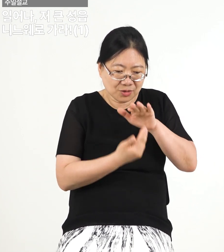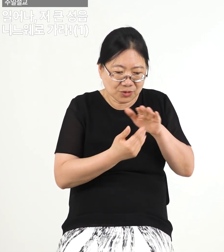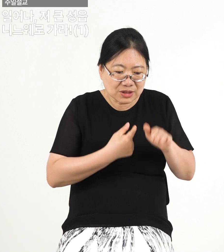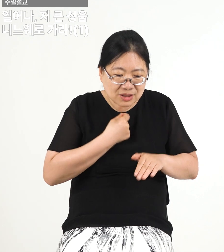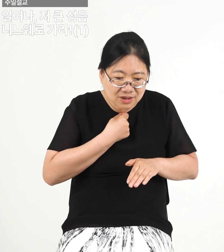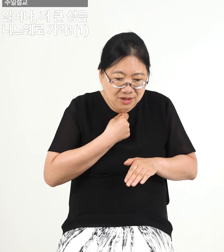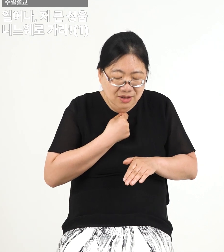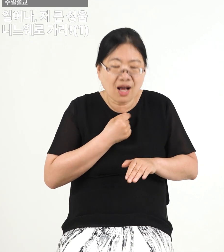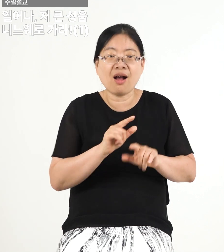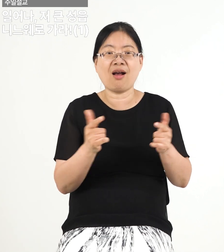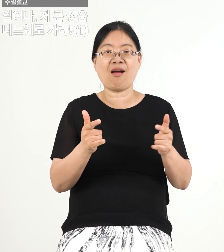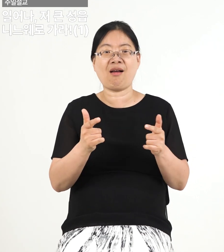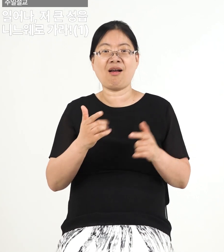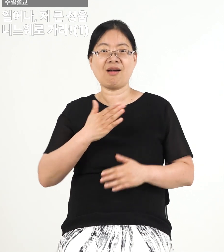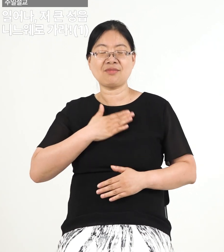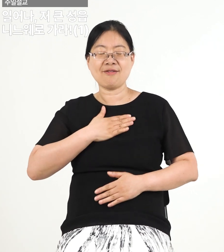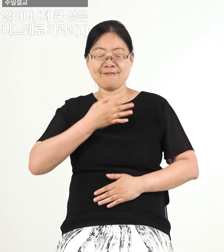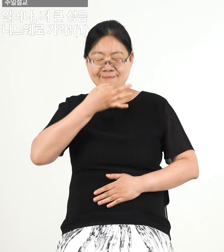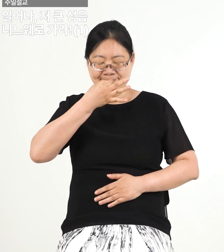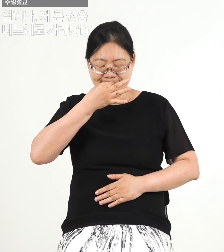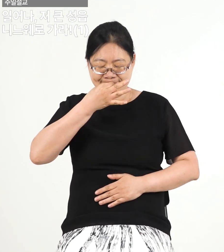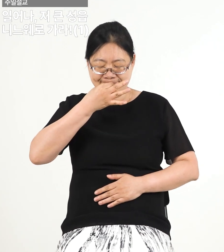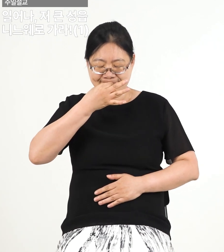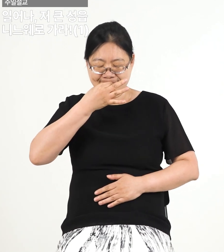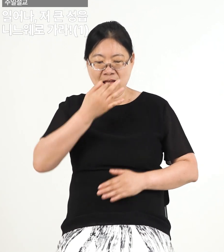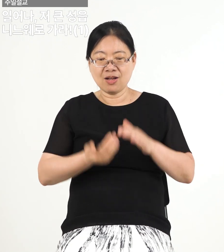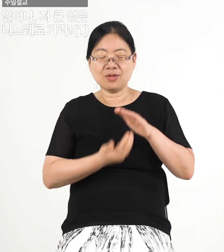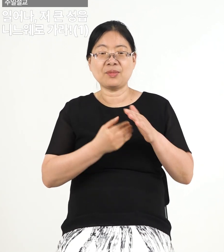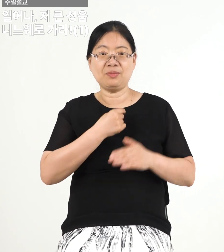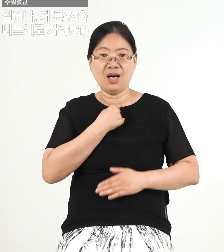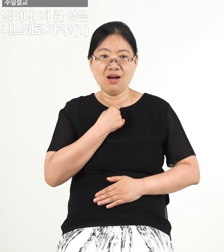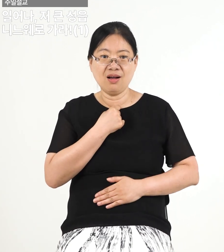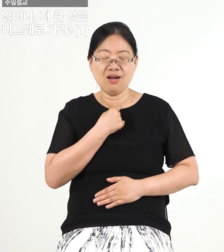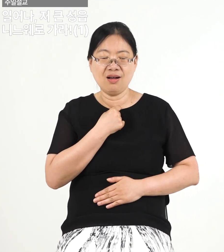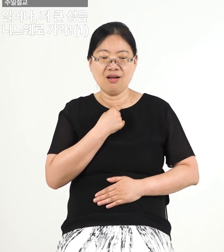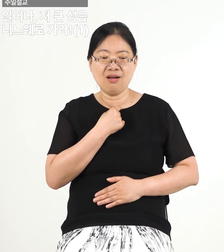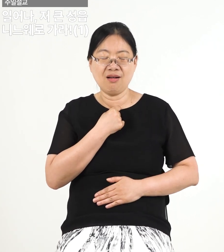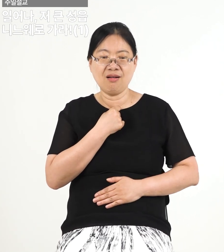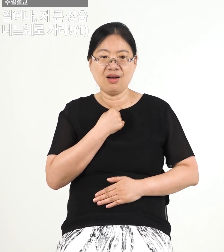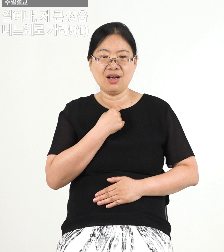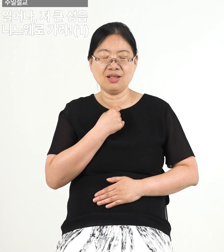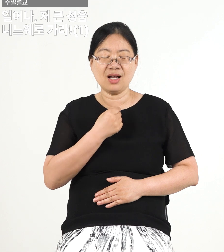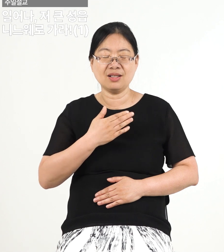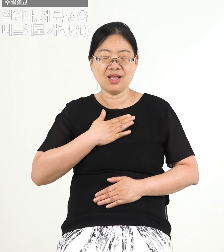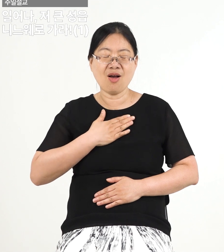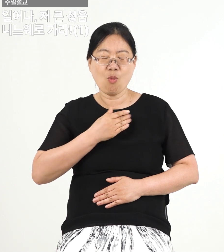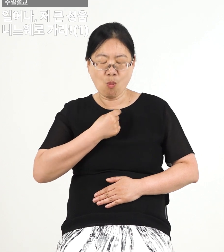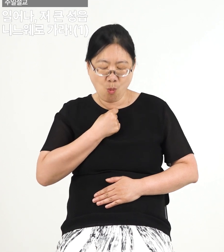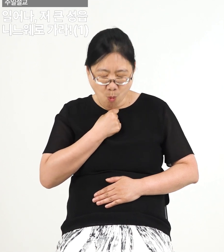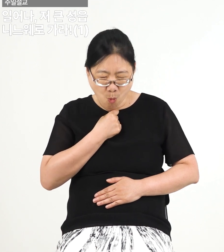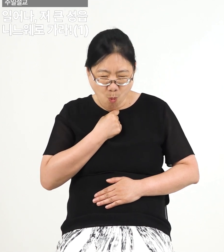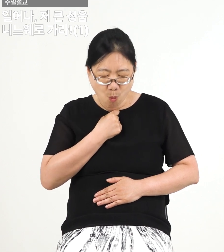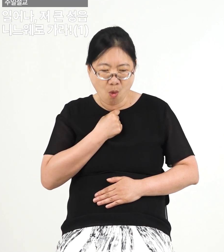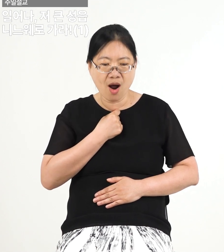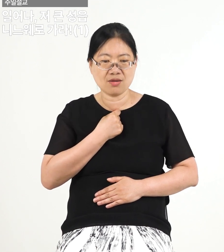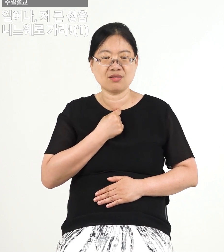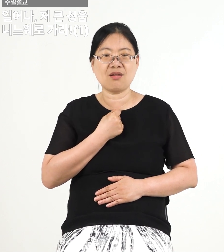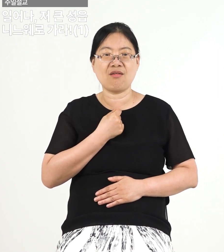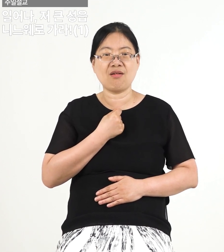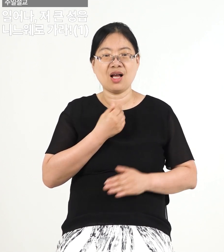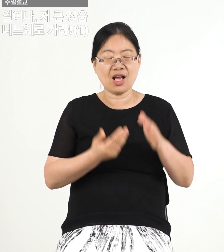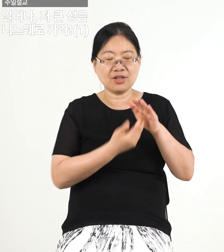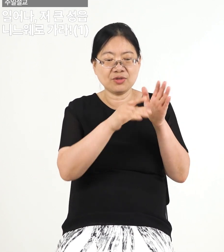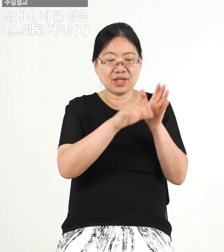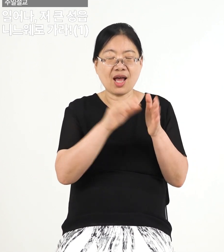아니라 자기의 욕구를 채우거나 욕망을 분출하는데 하나님의